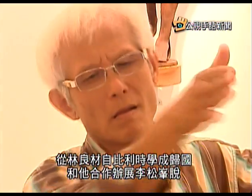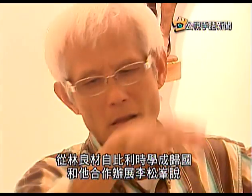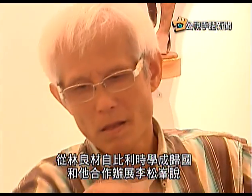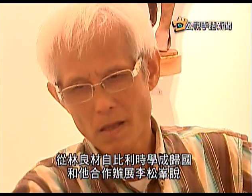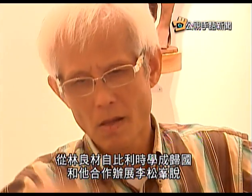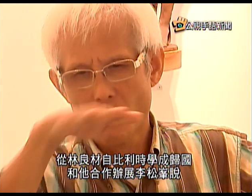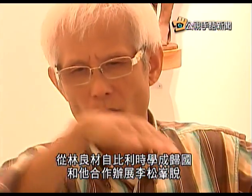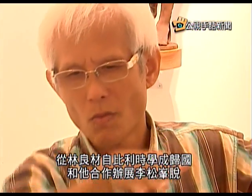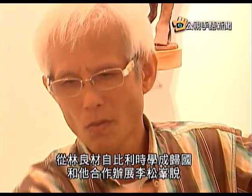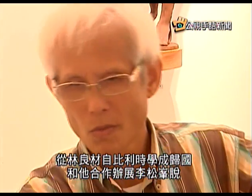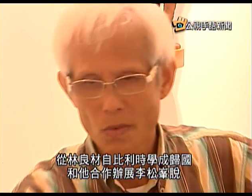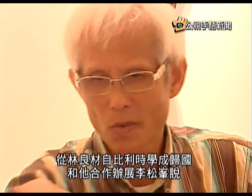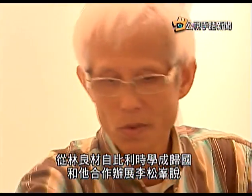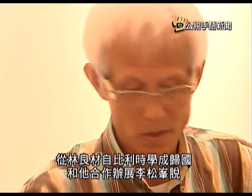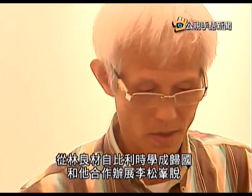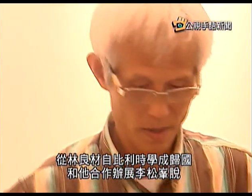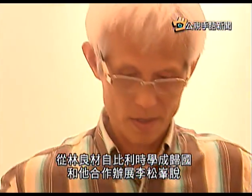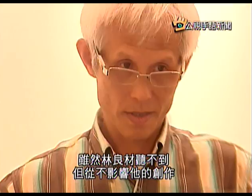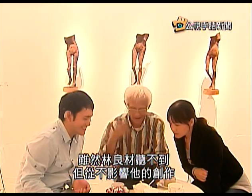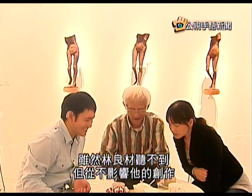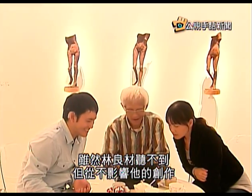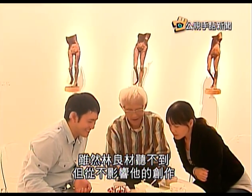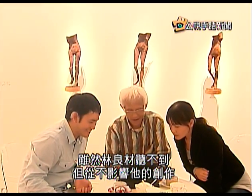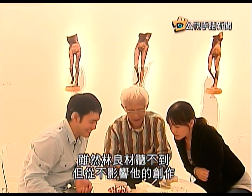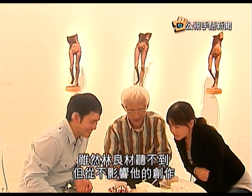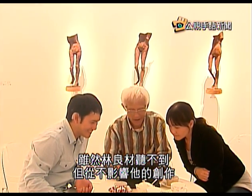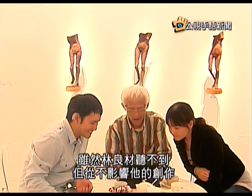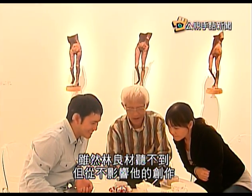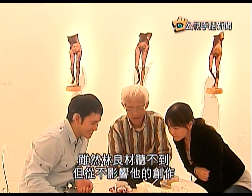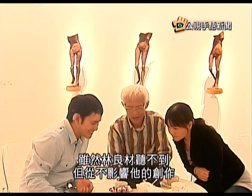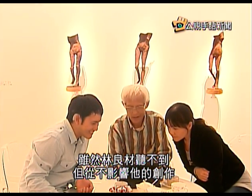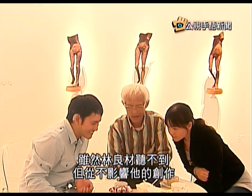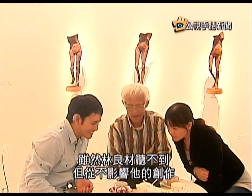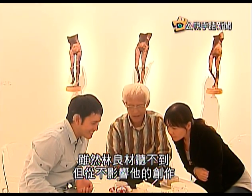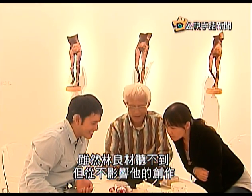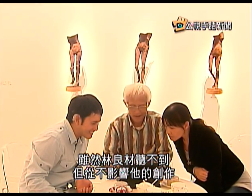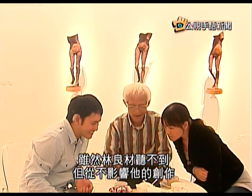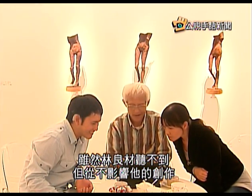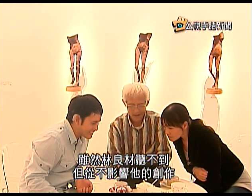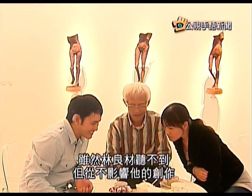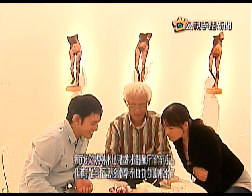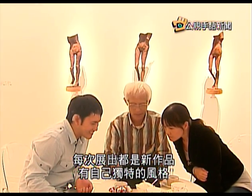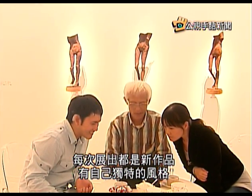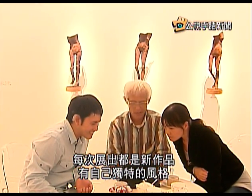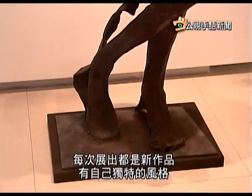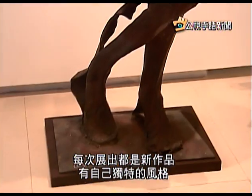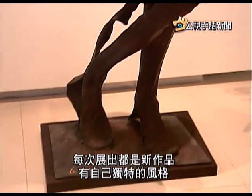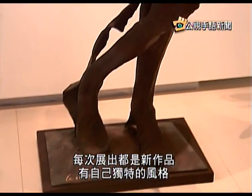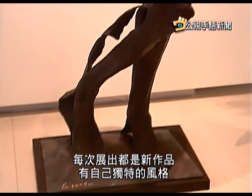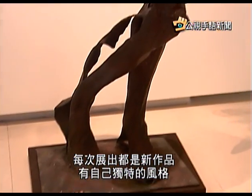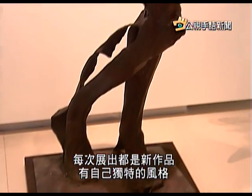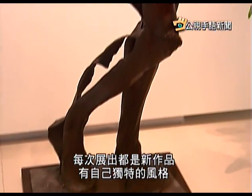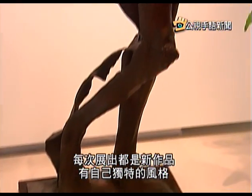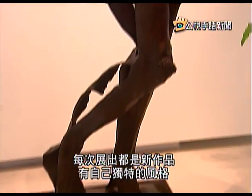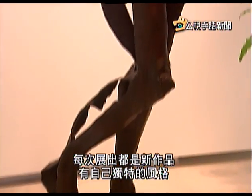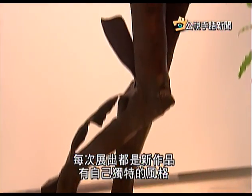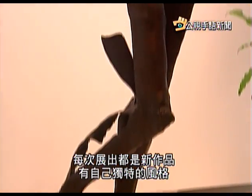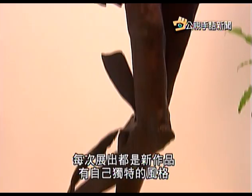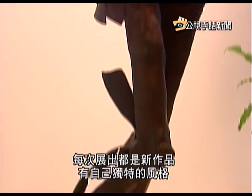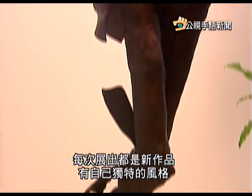作办展的李松峰说，虽然林良才听不到，但从不影响他的创作，每次展出都是新的作品，有自己独特的